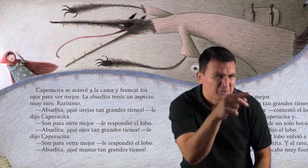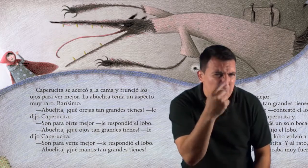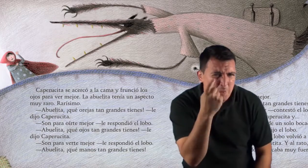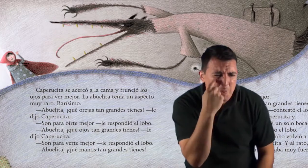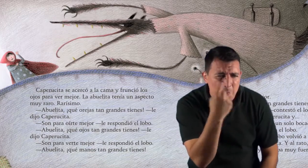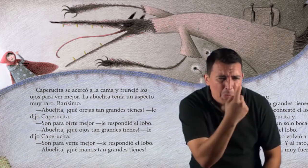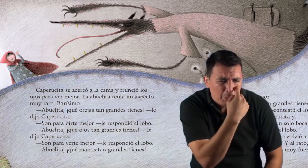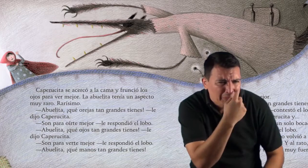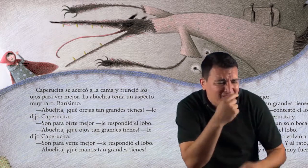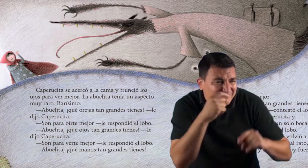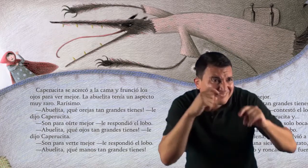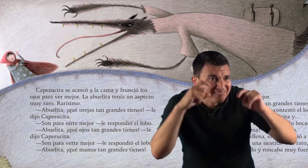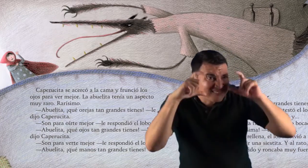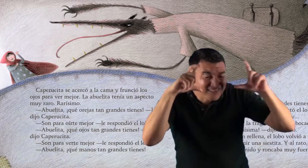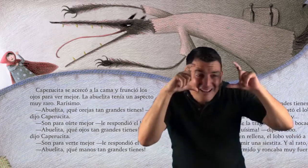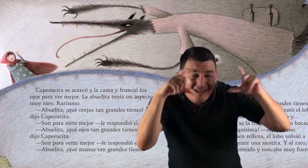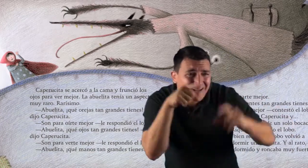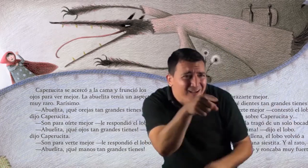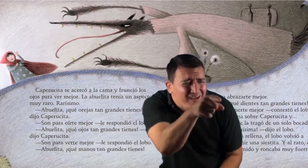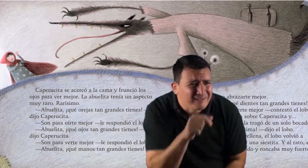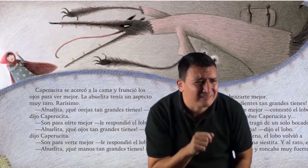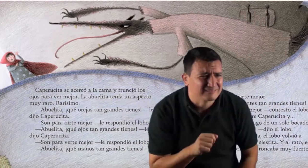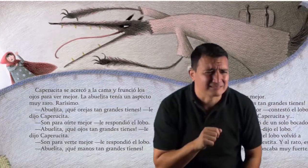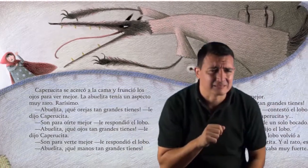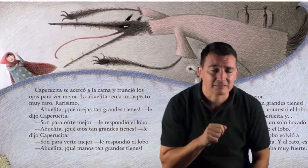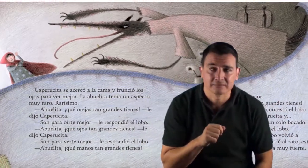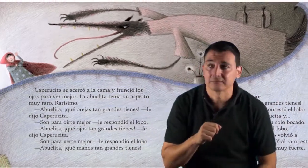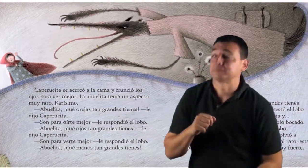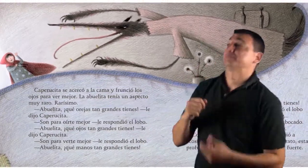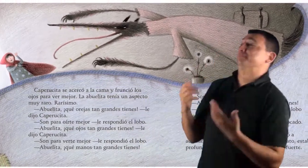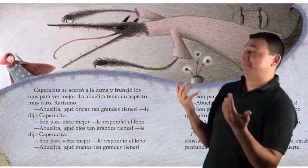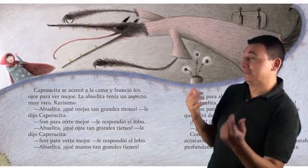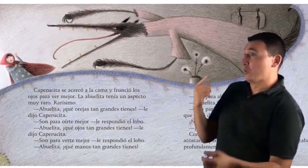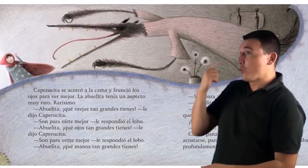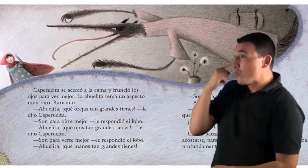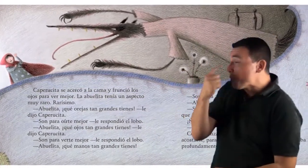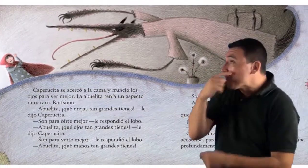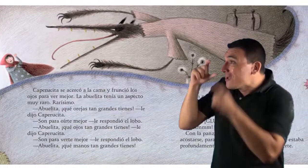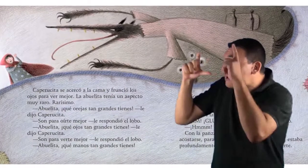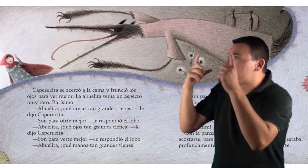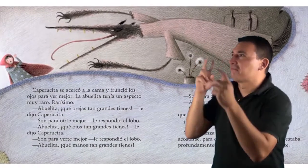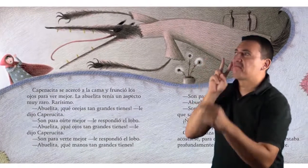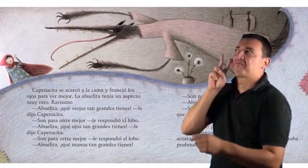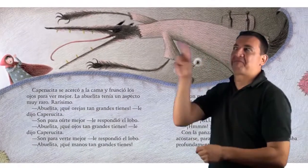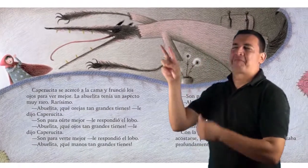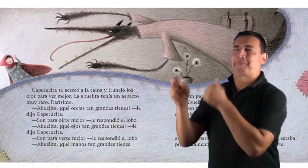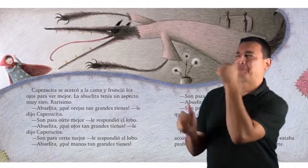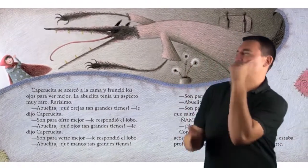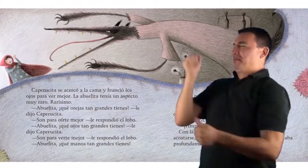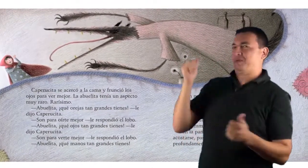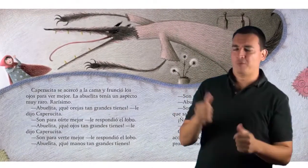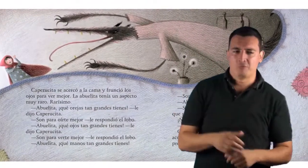Abuelita, ¿qué ojos tan grandes tienes? Le dijo Caperucita. Son para verte mejor, le respondió el